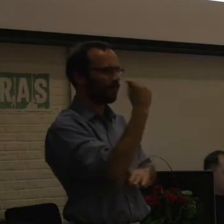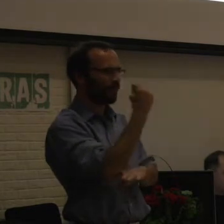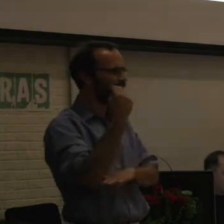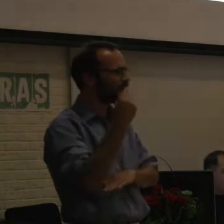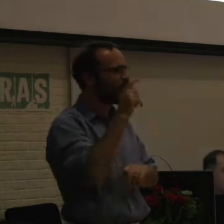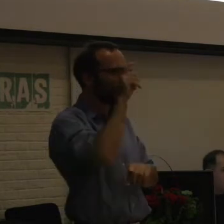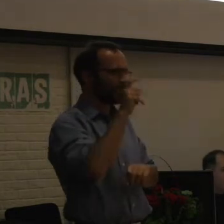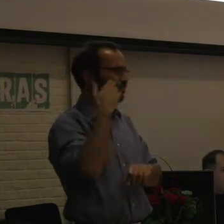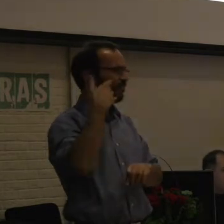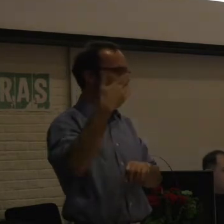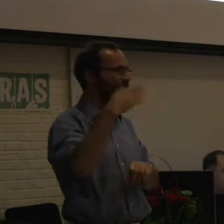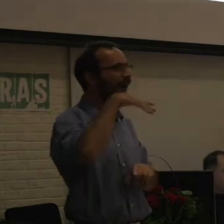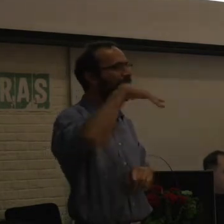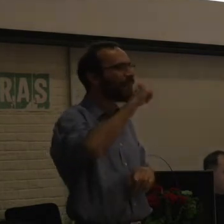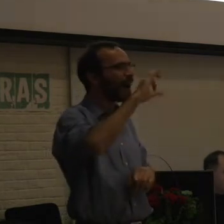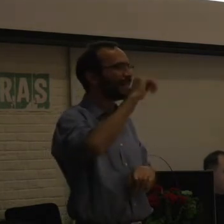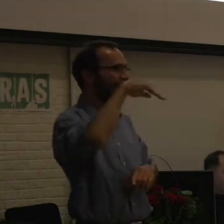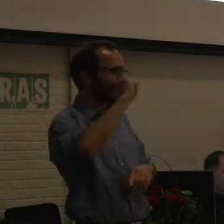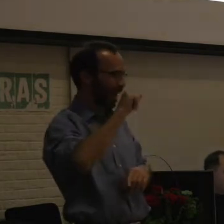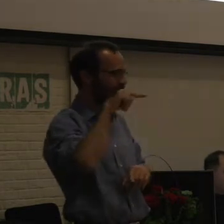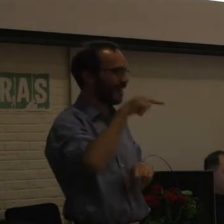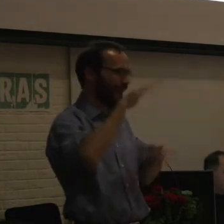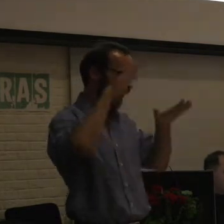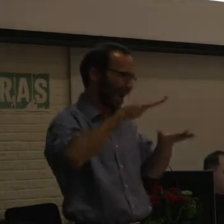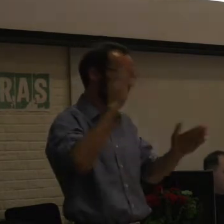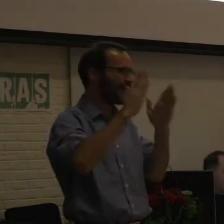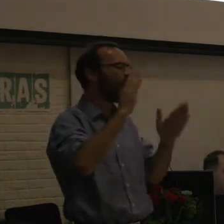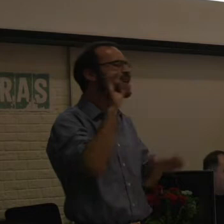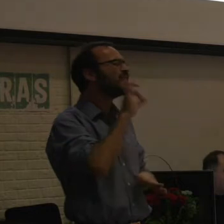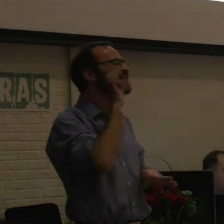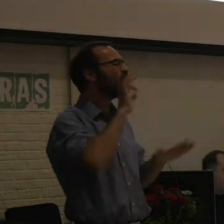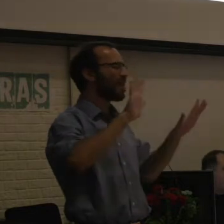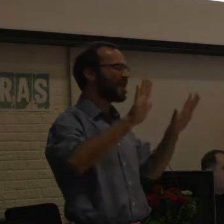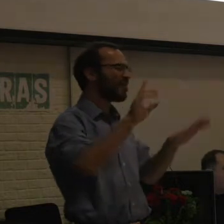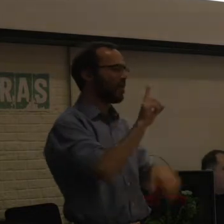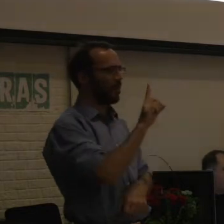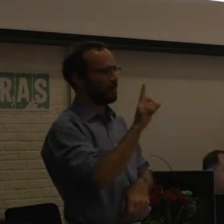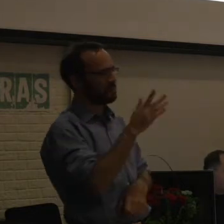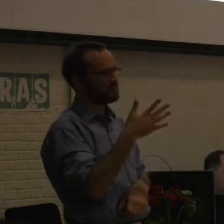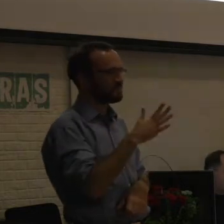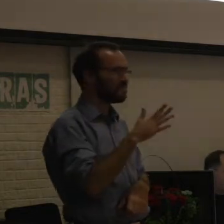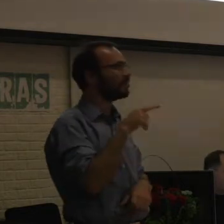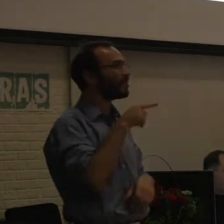dos. Y estamos hablando del siglo X, siglo XI, y que, aunque, bueno, nacieron en Madrid,